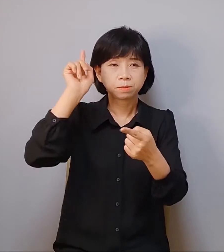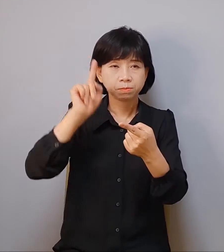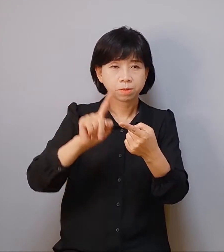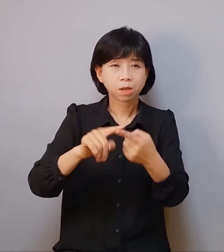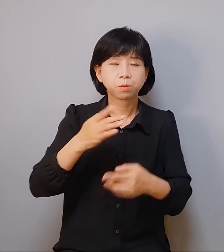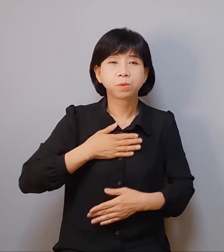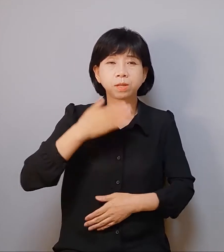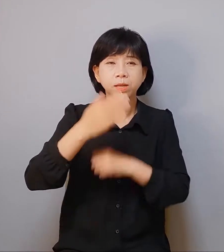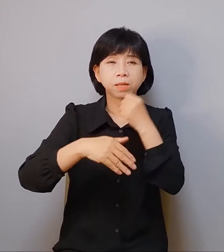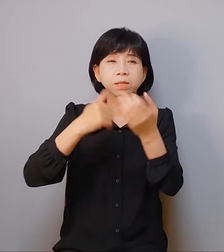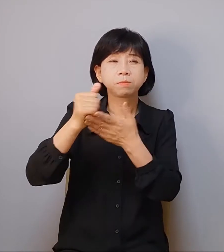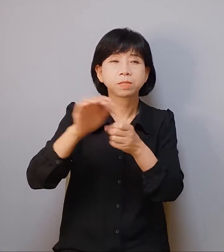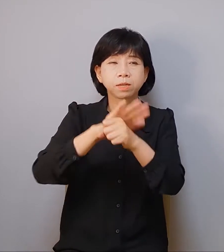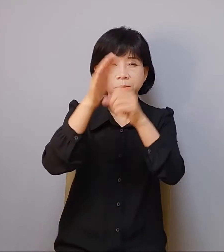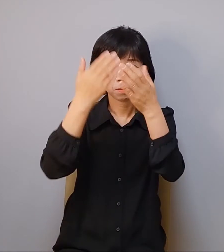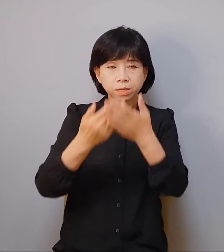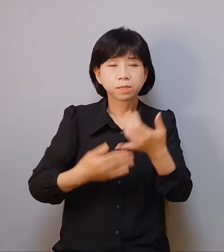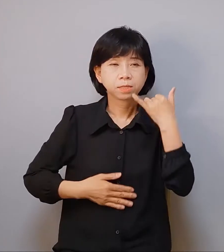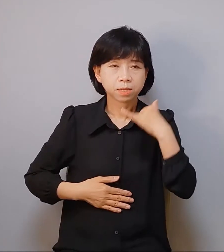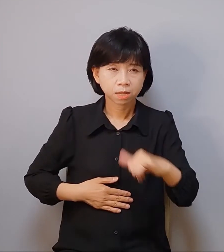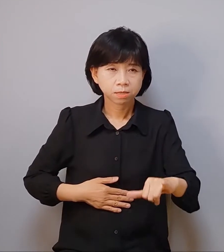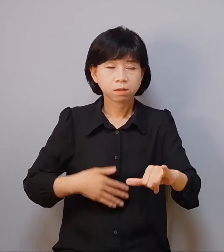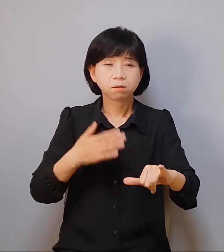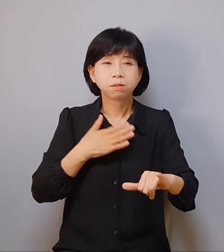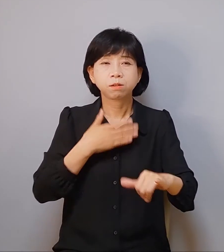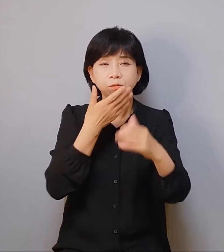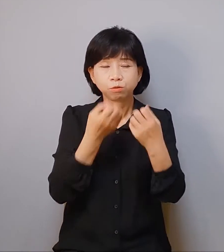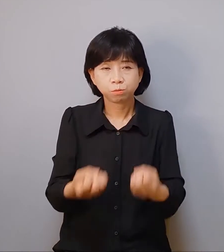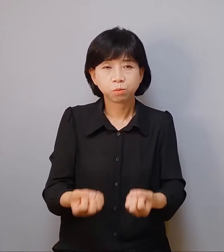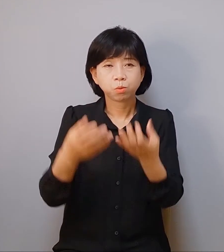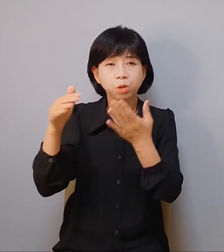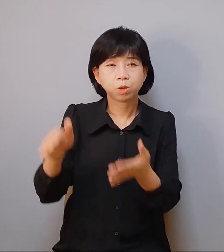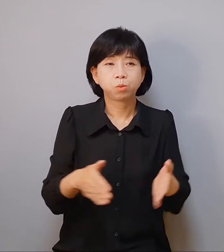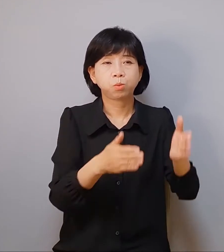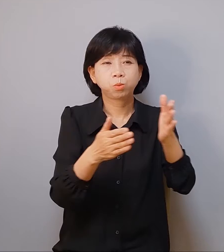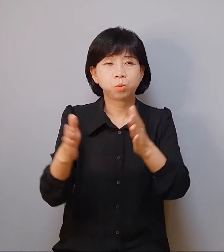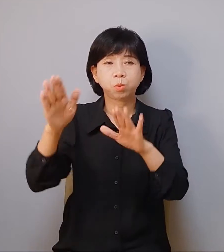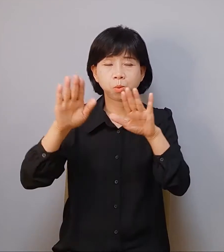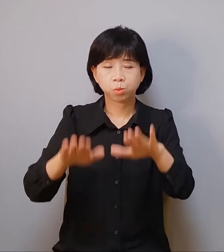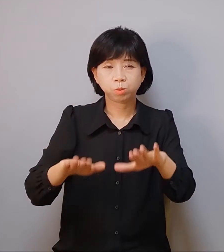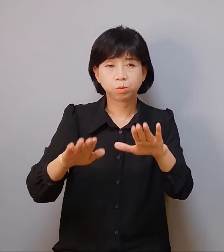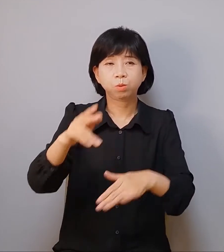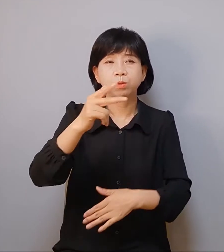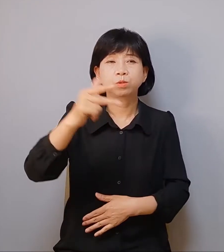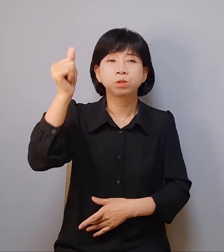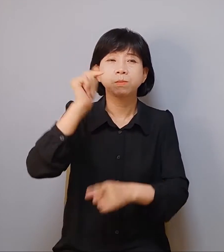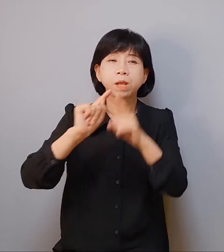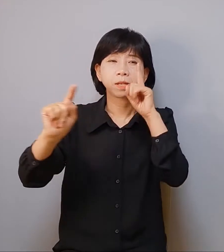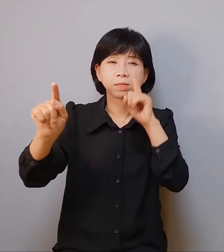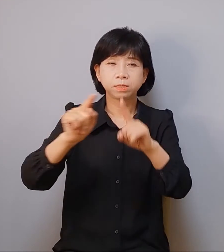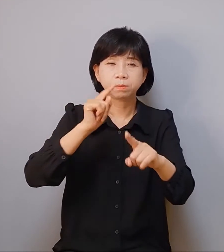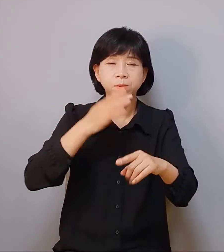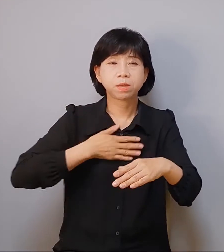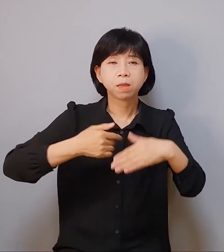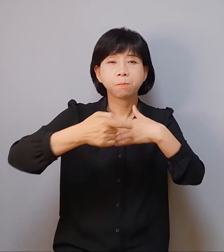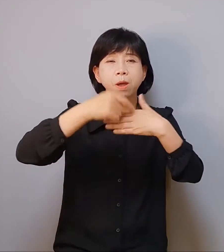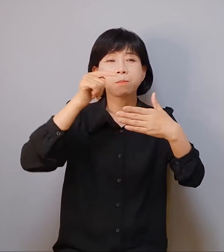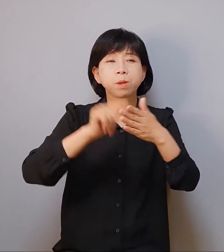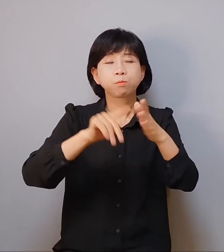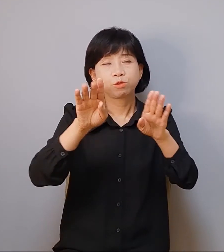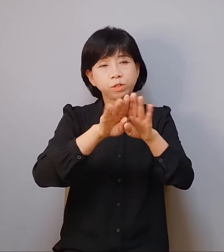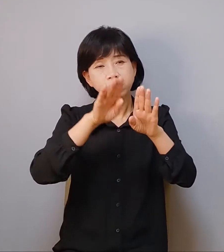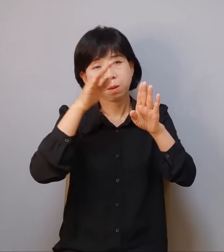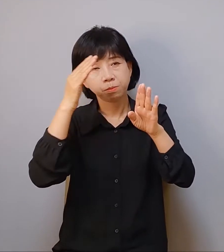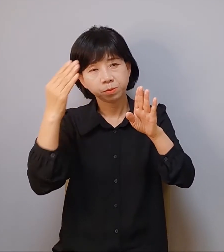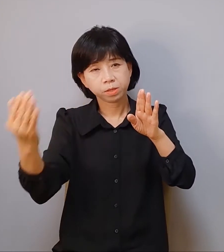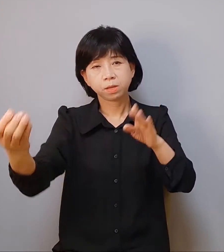하나님의 사랑받는 자녀입니다. 나는 축복의 통로입니다. 오늘도 주의 말씀에 내 마음의 문을